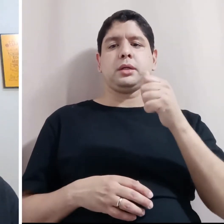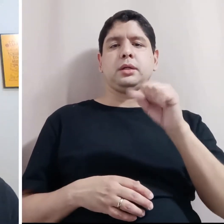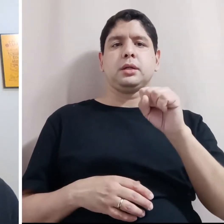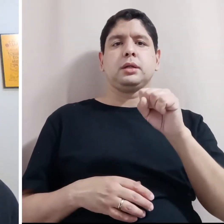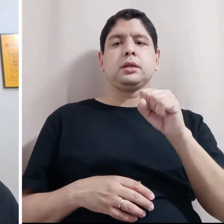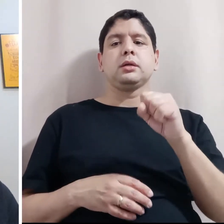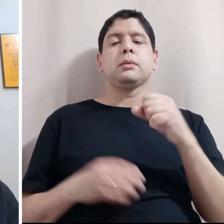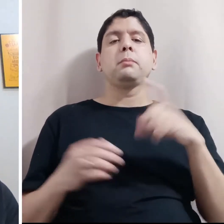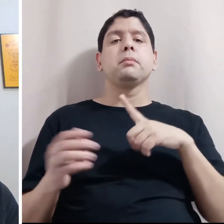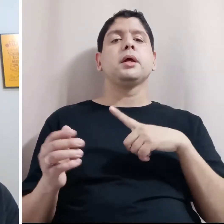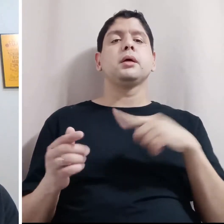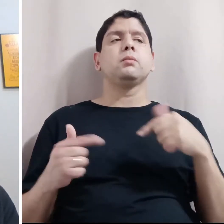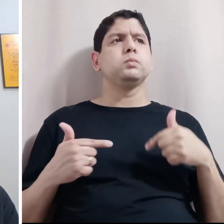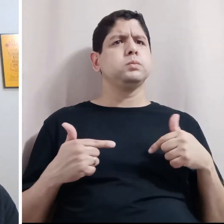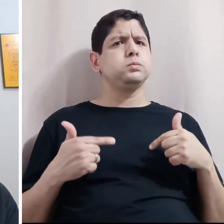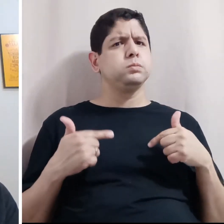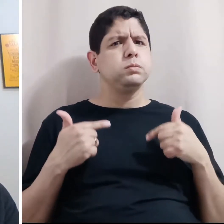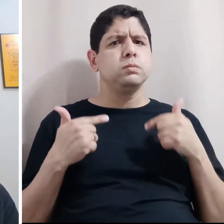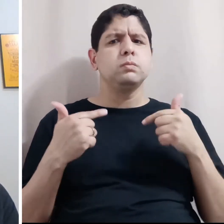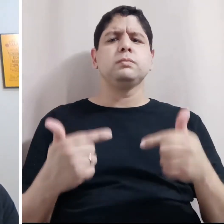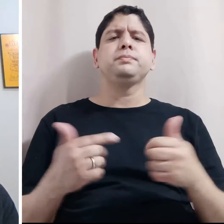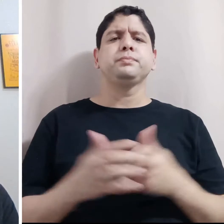eles desenvolveram, né,